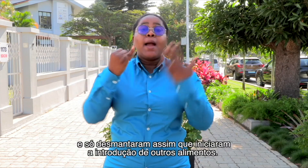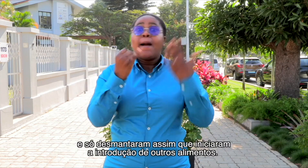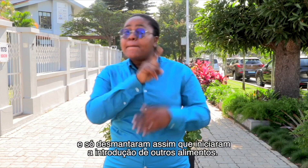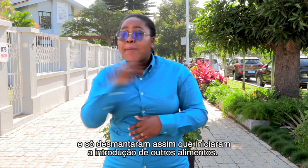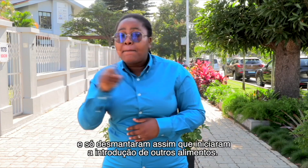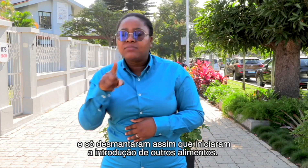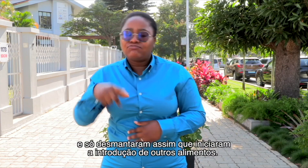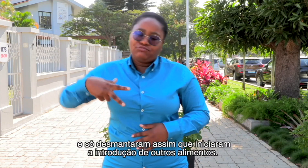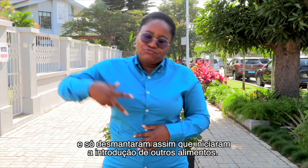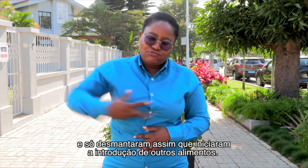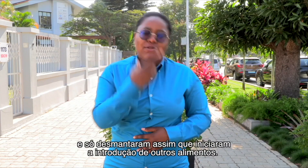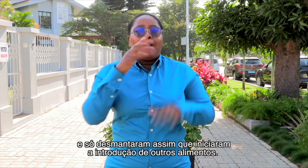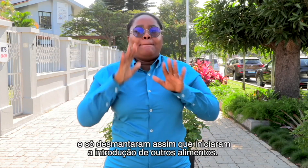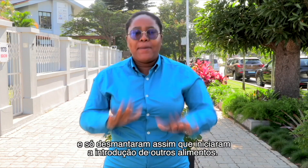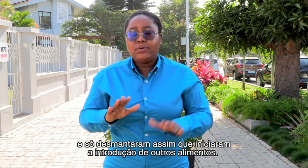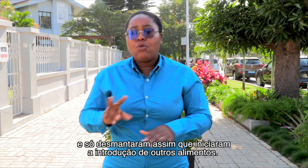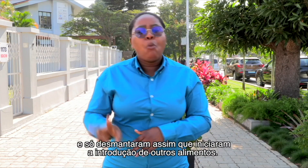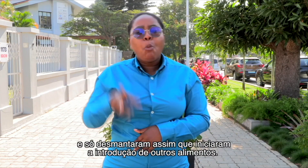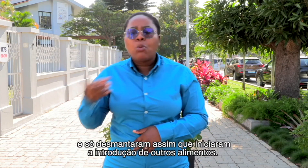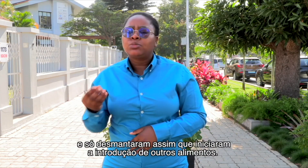desmamentaram assim que iniciaram a introdução alimentar.